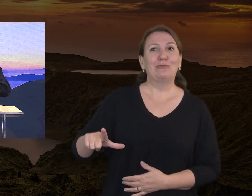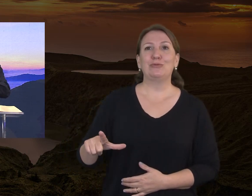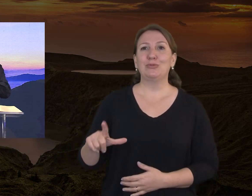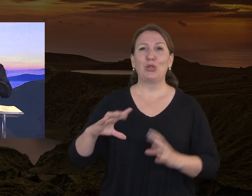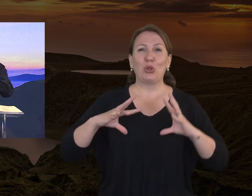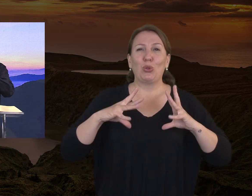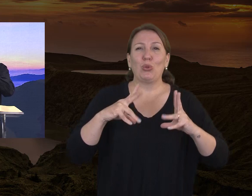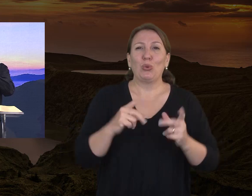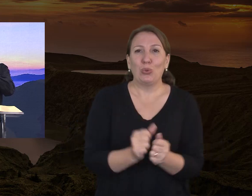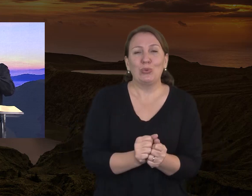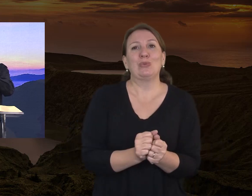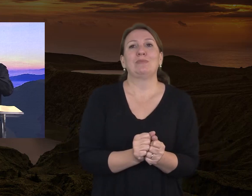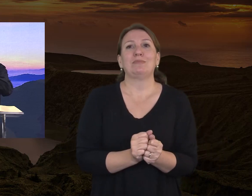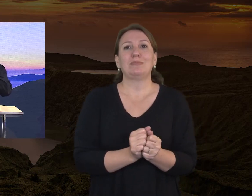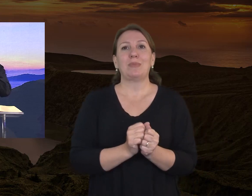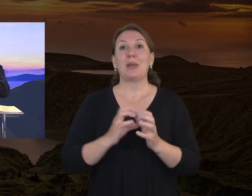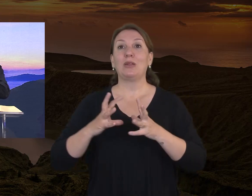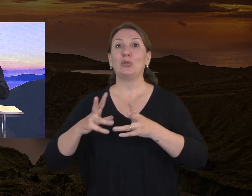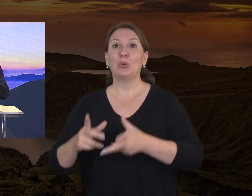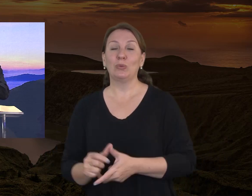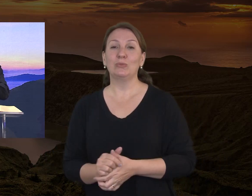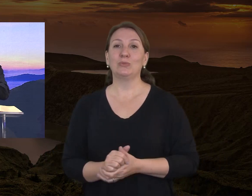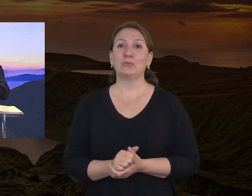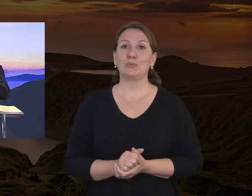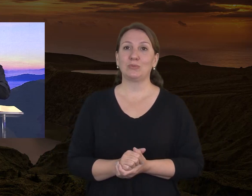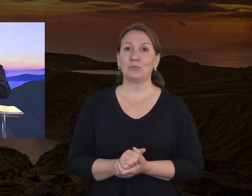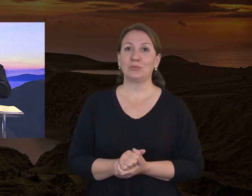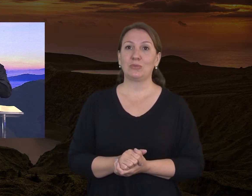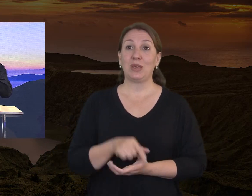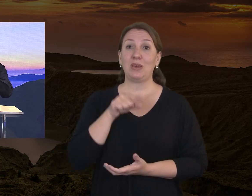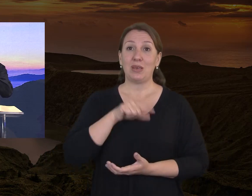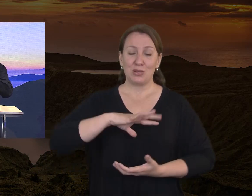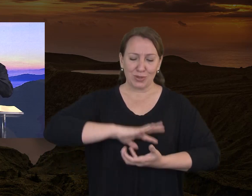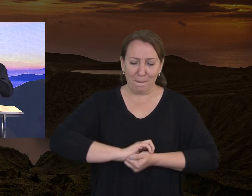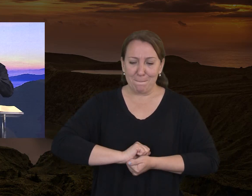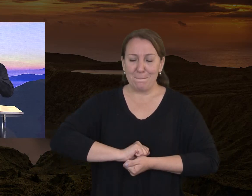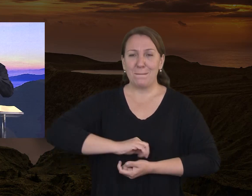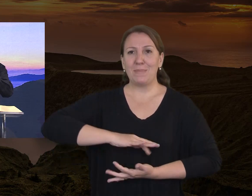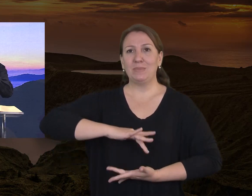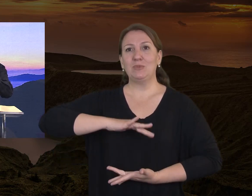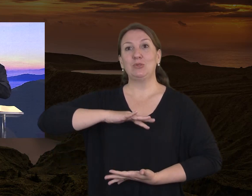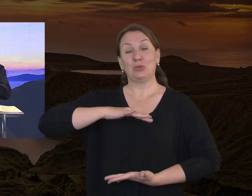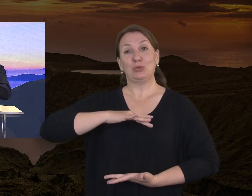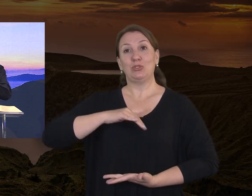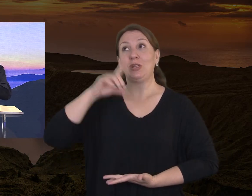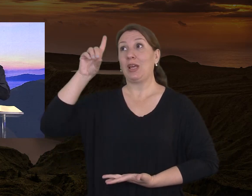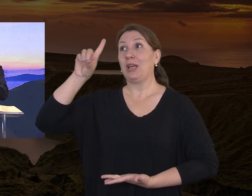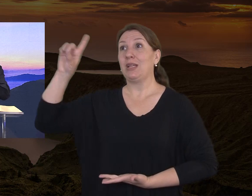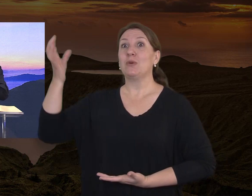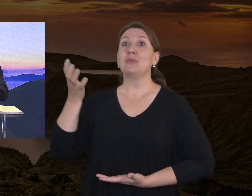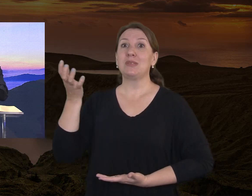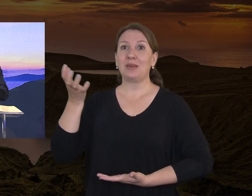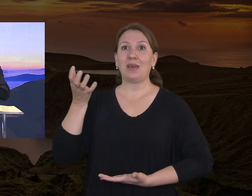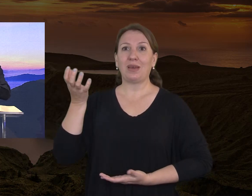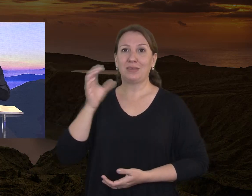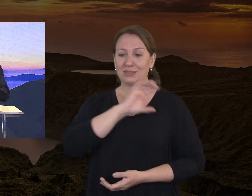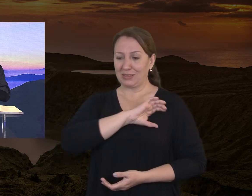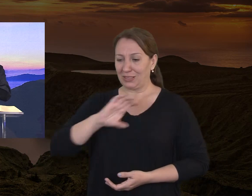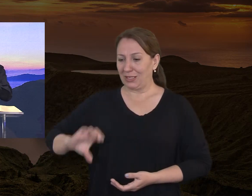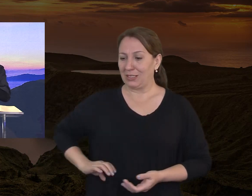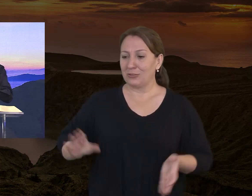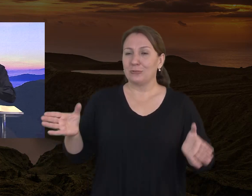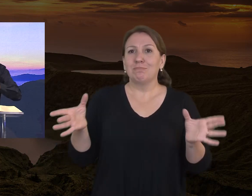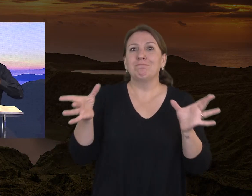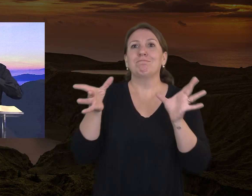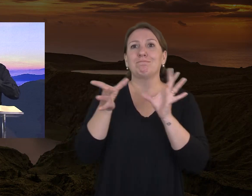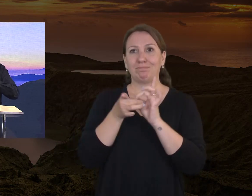né? Então, essa é a plenitude, né, que Deus quer que resida em Cristo. Cristo